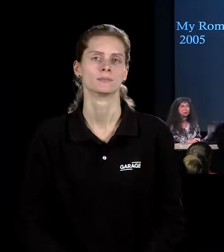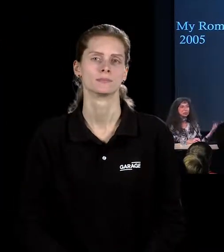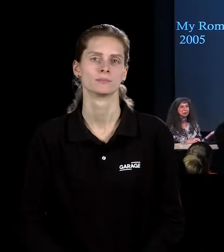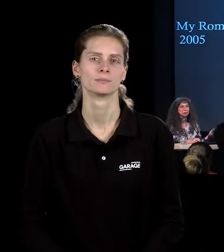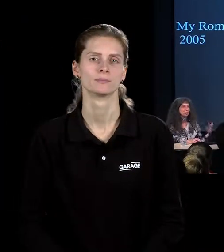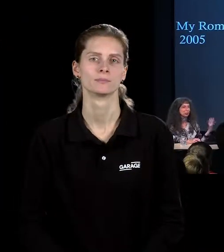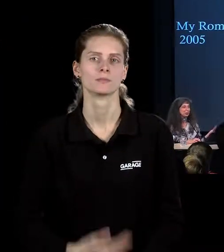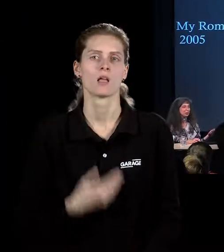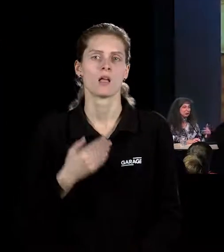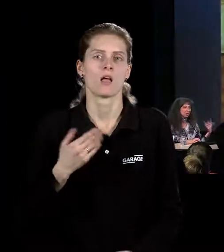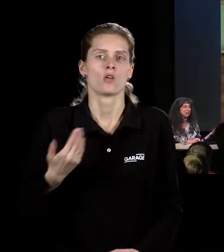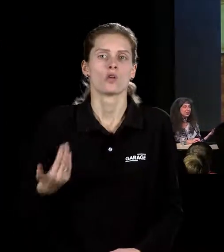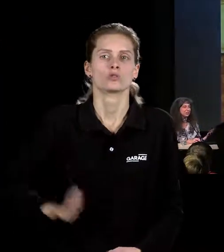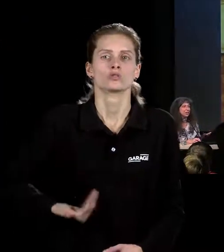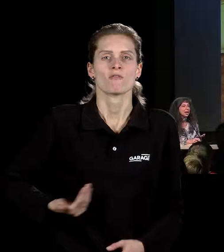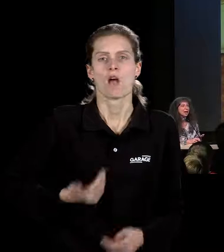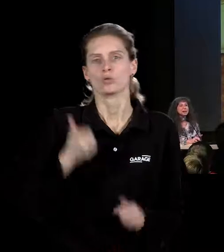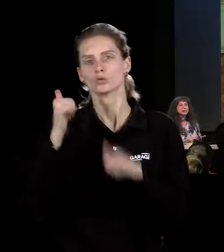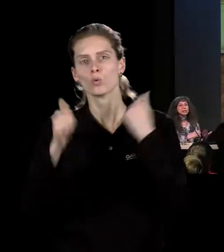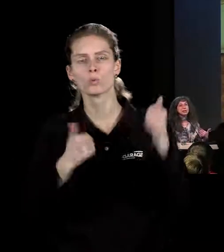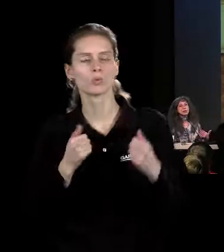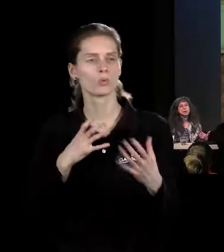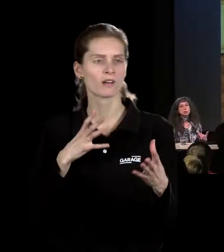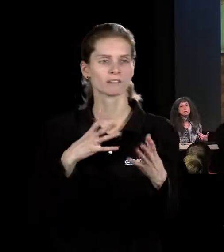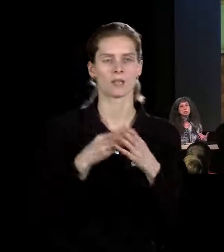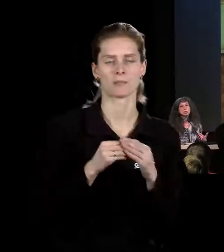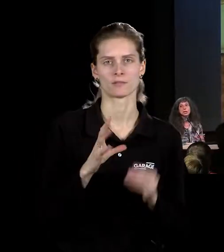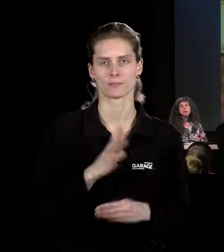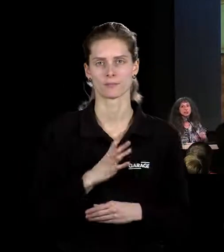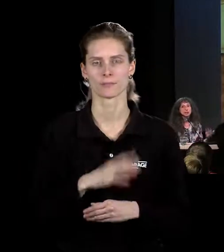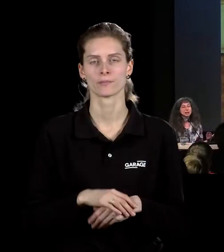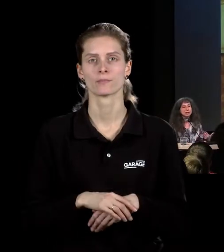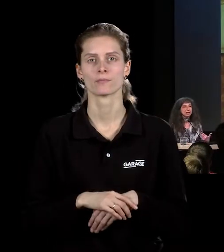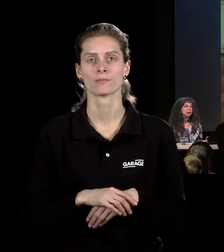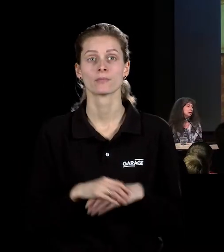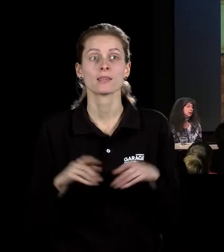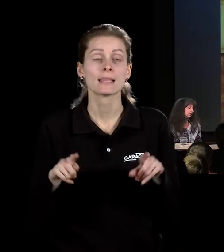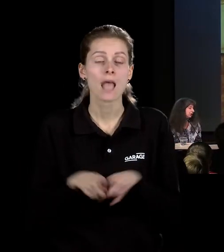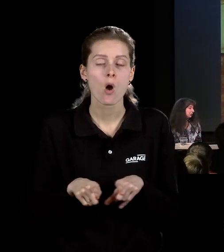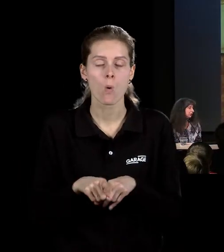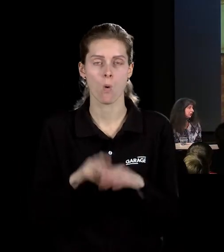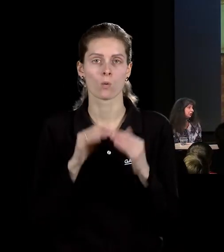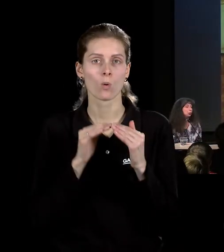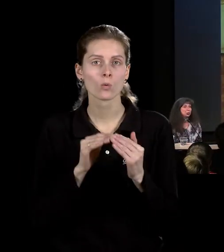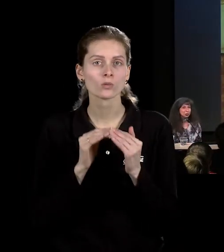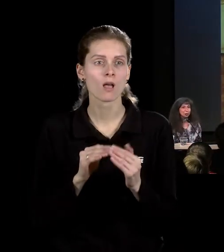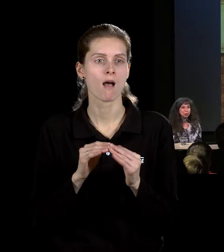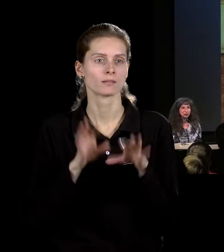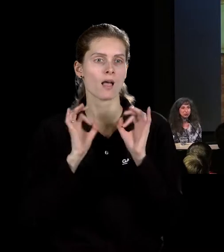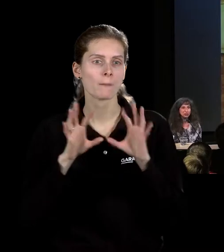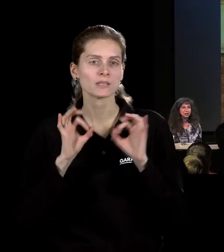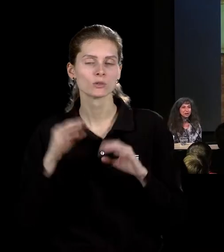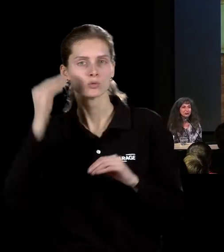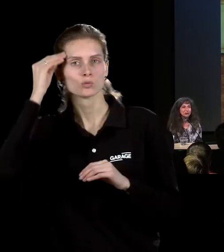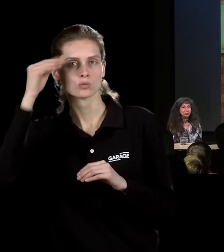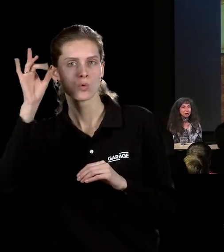на правах живой скульптуры вступал, взаимодействовал. И таким же как бы, способом контакта и толкования чужой